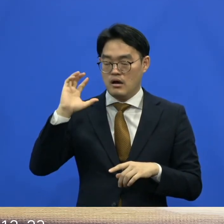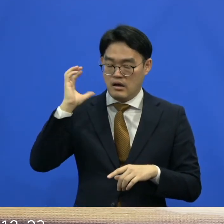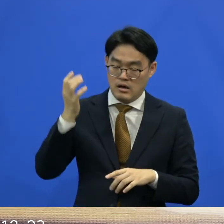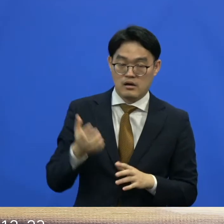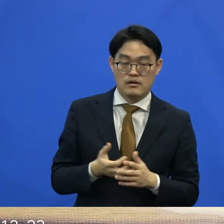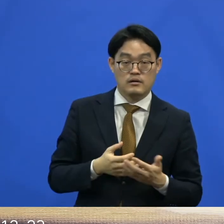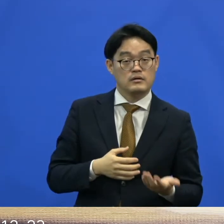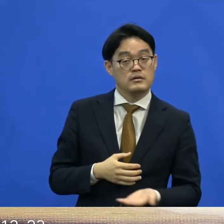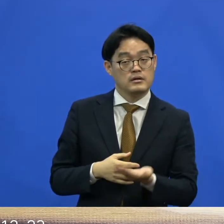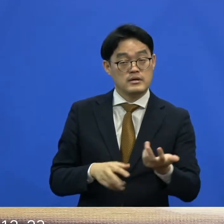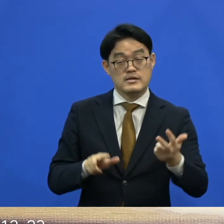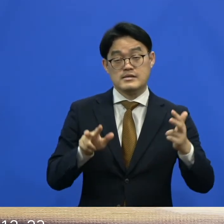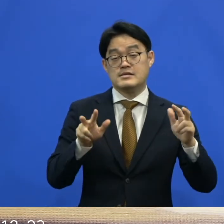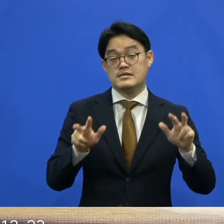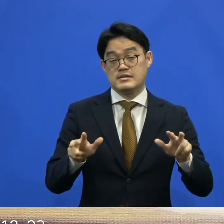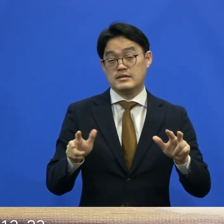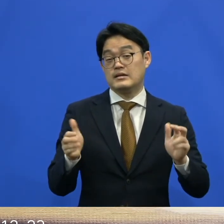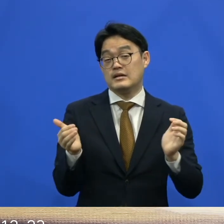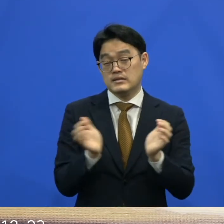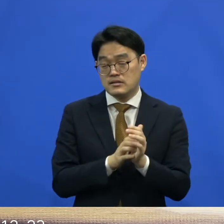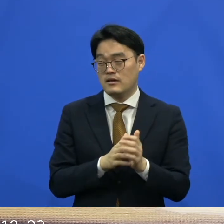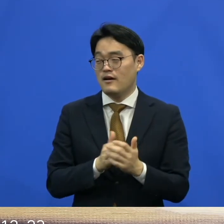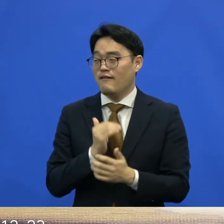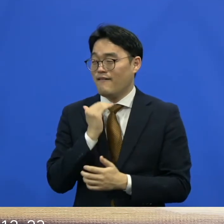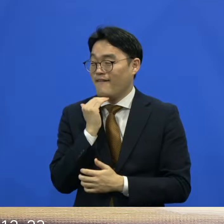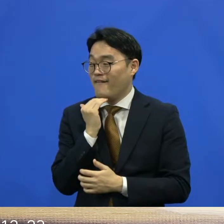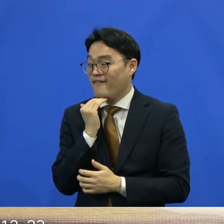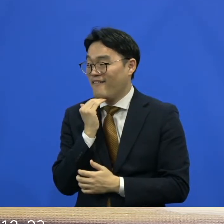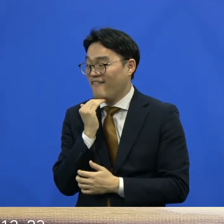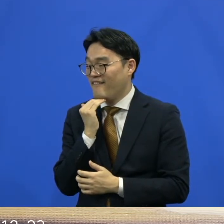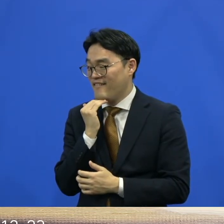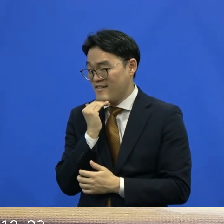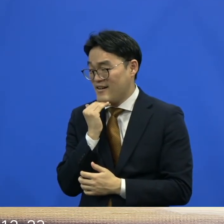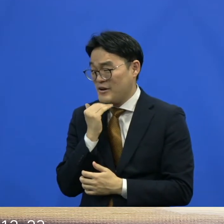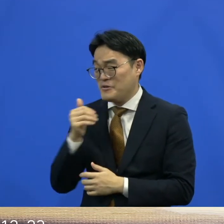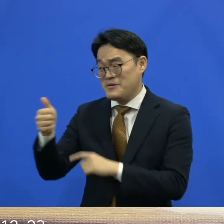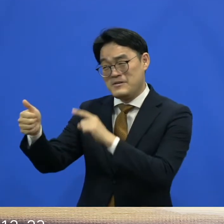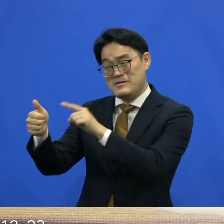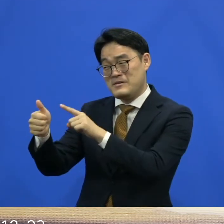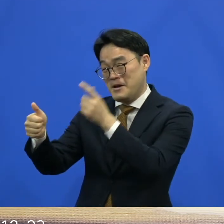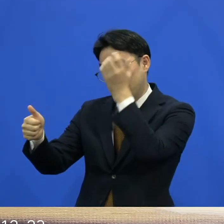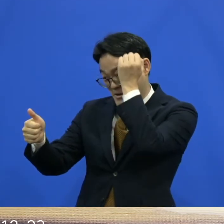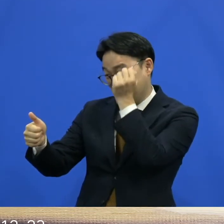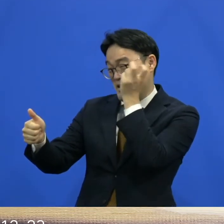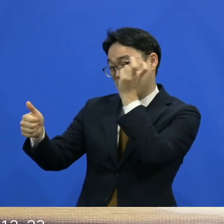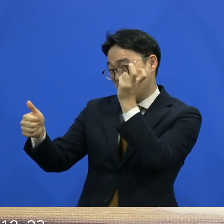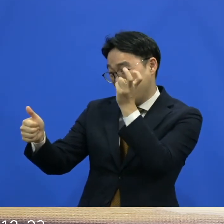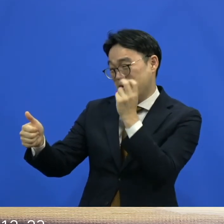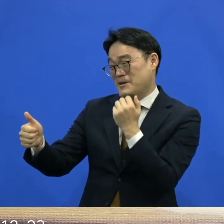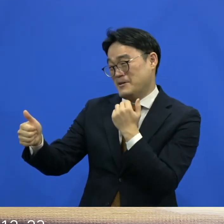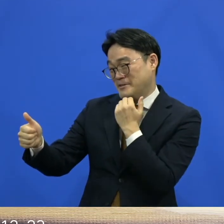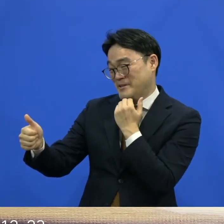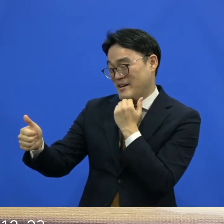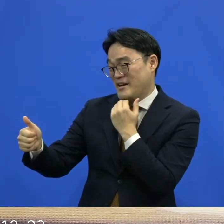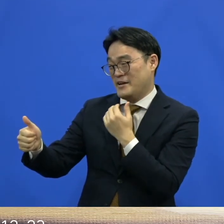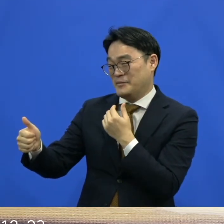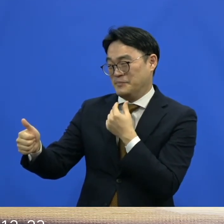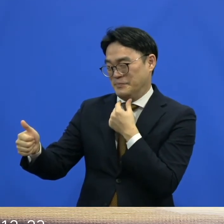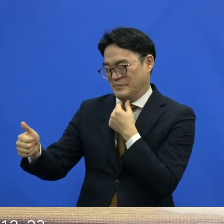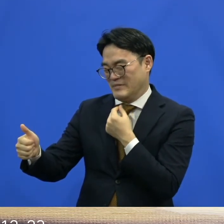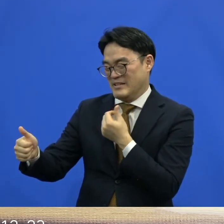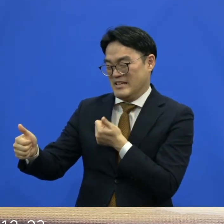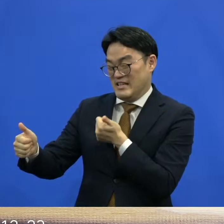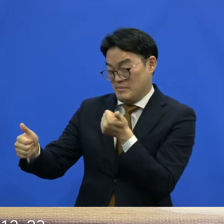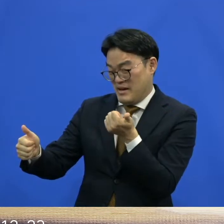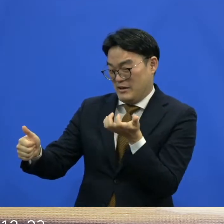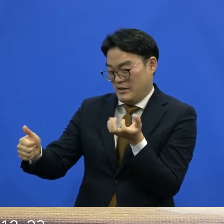그동안 희망 고문을 당했습니다. 그 인간이 그래도 나를 기억해 주겠지. 그 희망에 살았습니다.